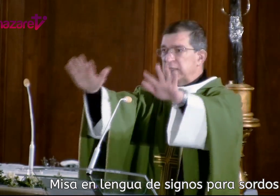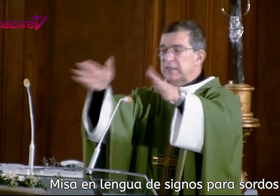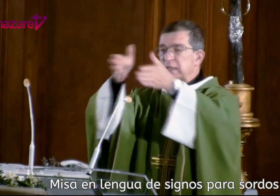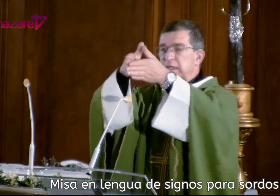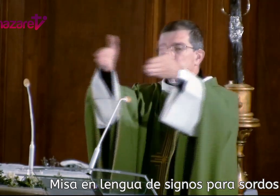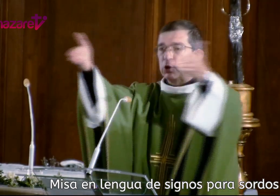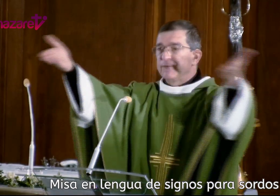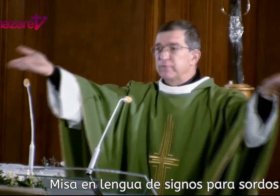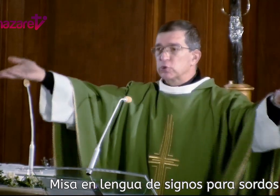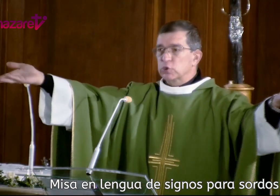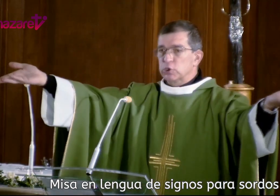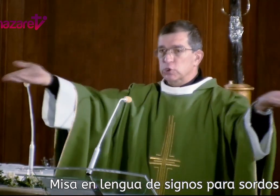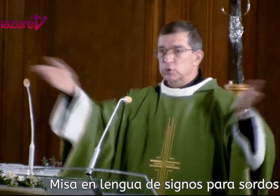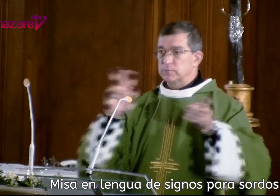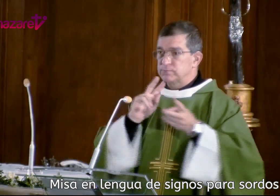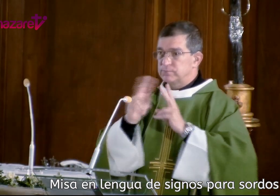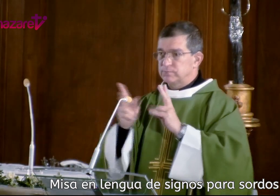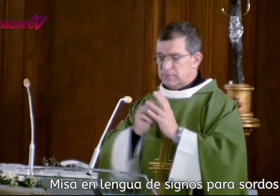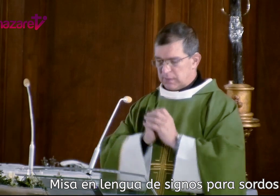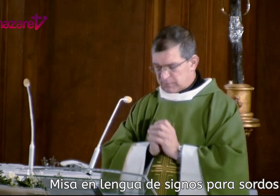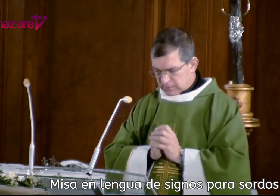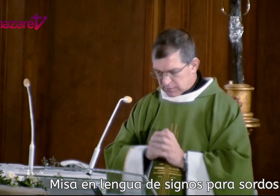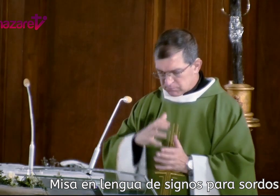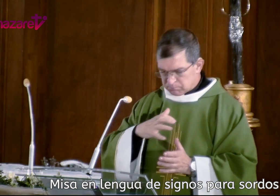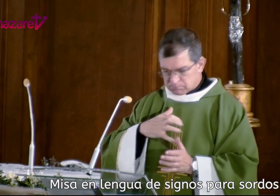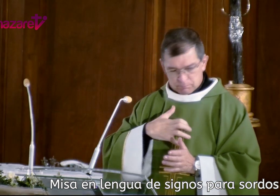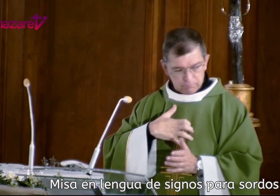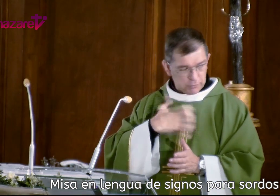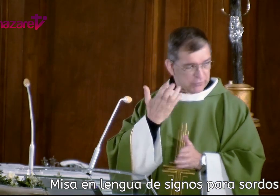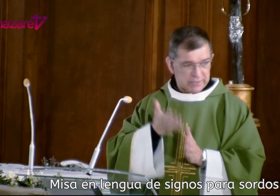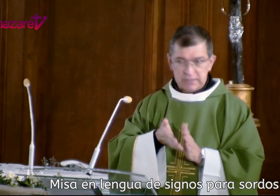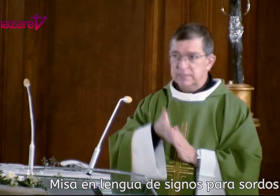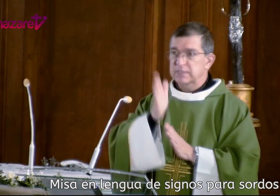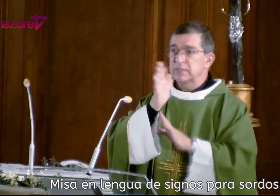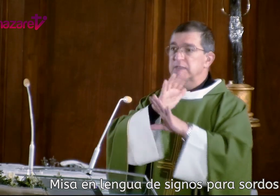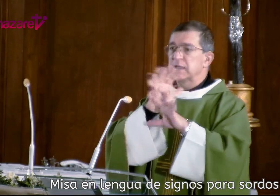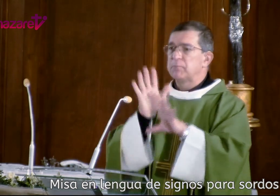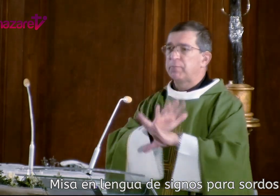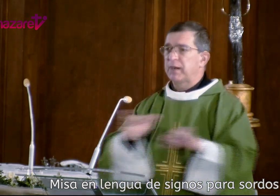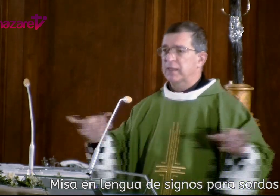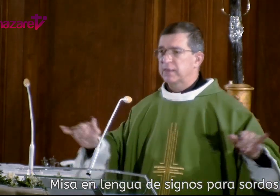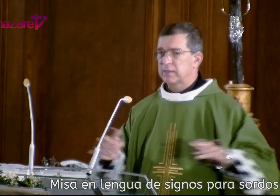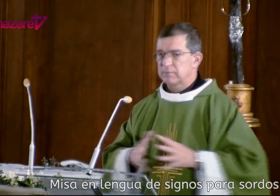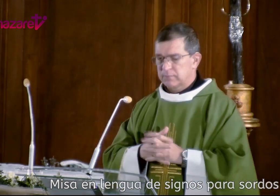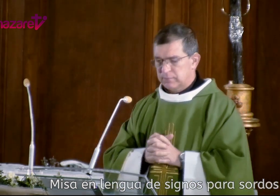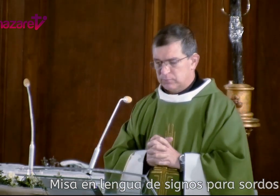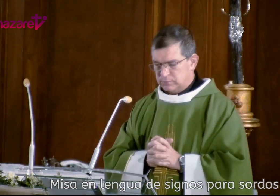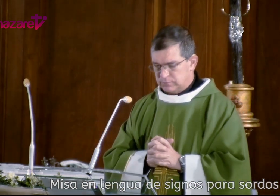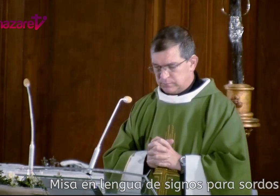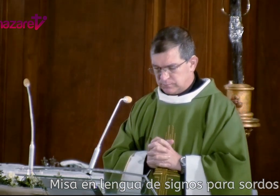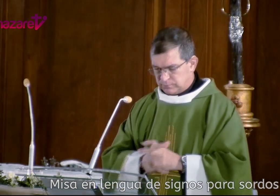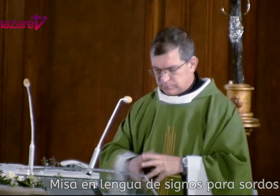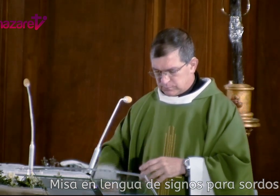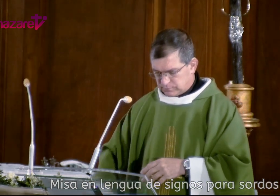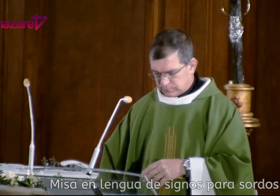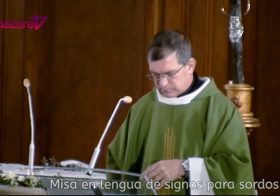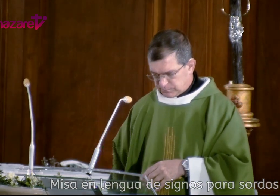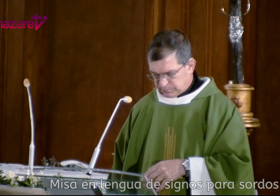descienda sobre vosotros. Amén. Podéis ir en paz. Demos gracias a Dios.